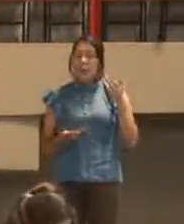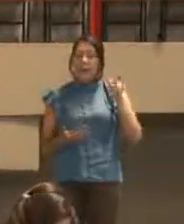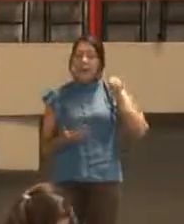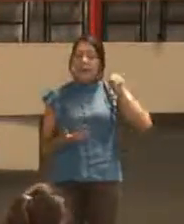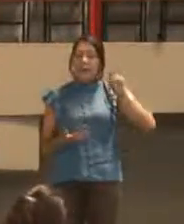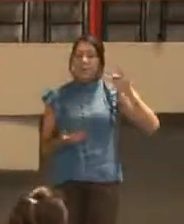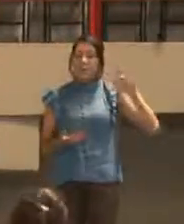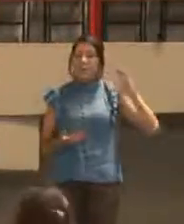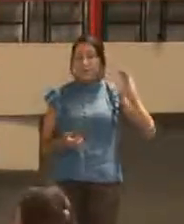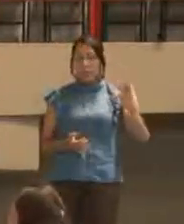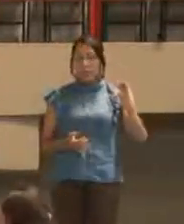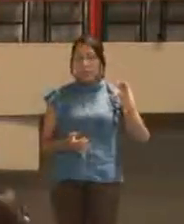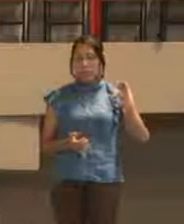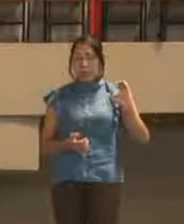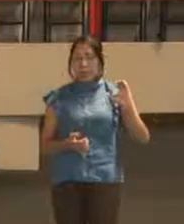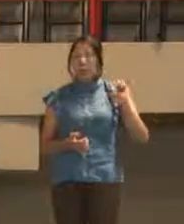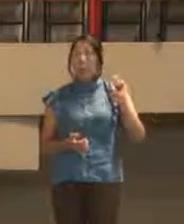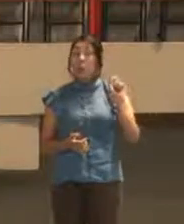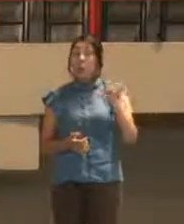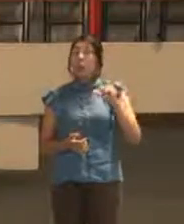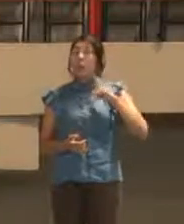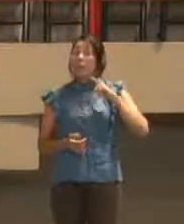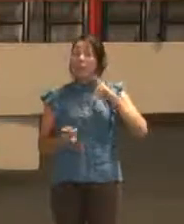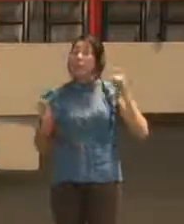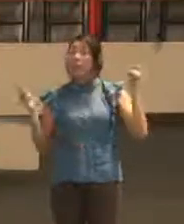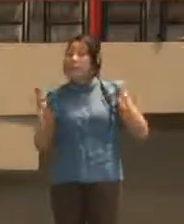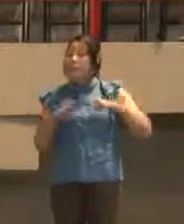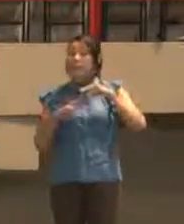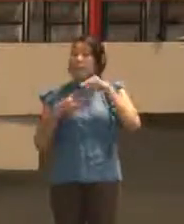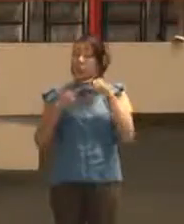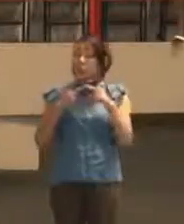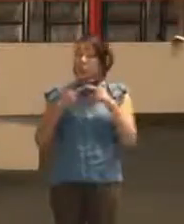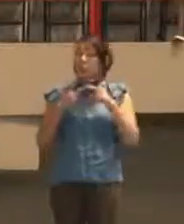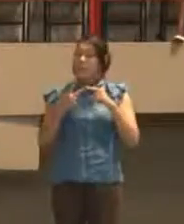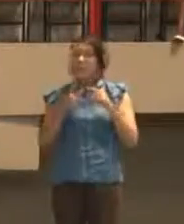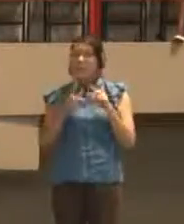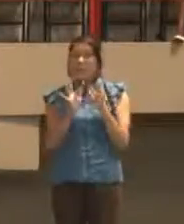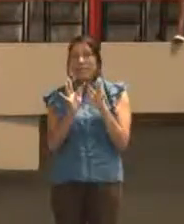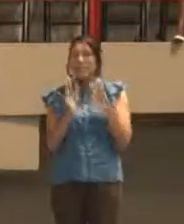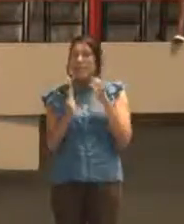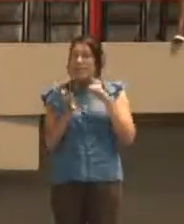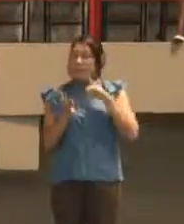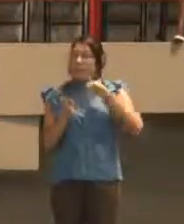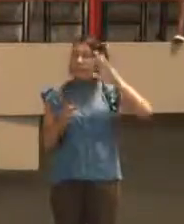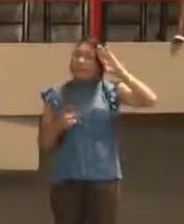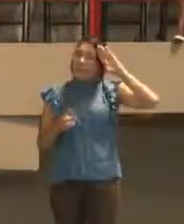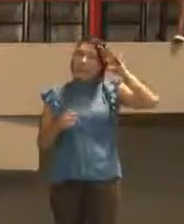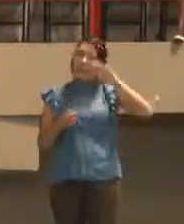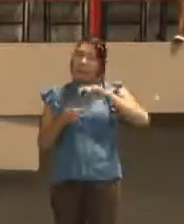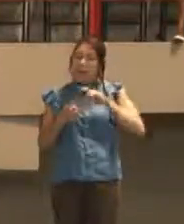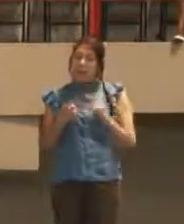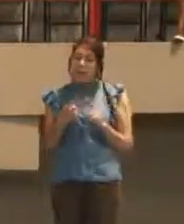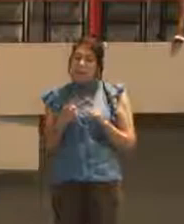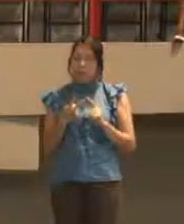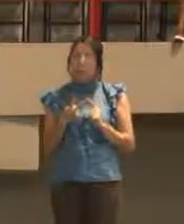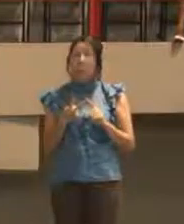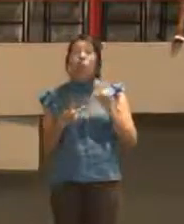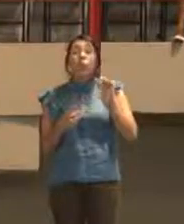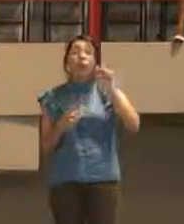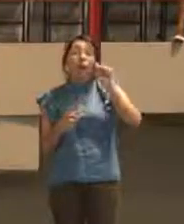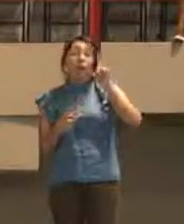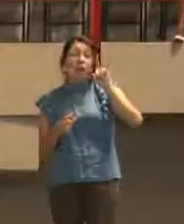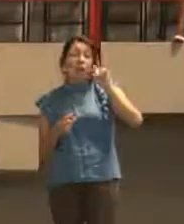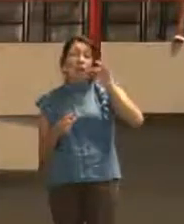contagem, que é o que a gente está fazendo agora, existem duas coisas que são básicas dentro desse princípio. É o que a gente chama de princípio